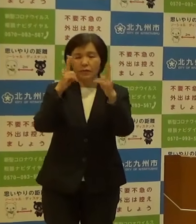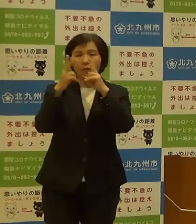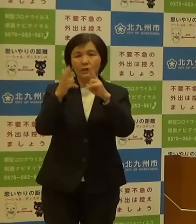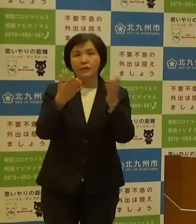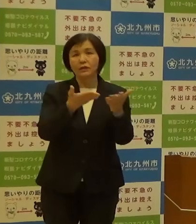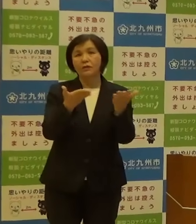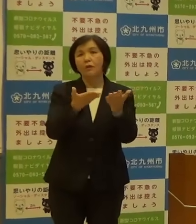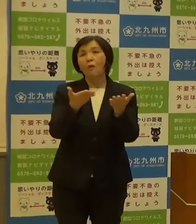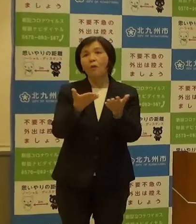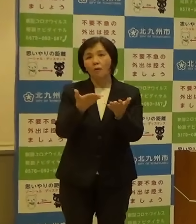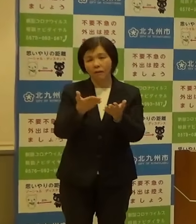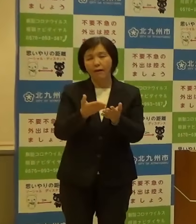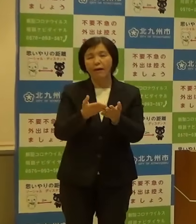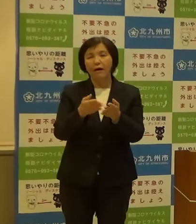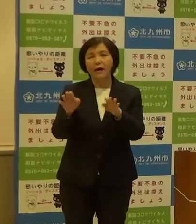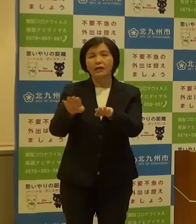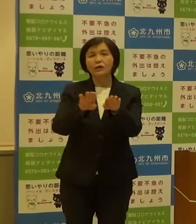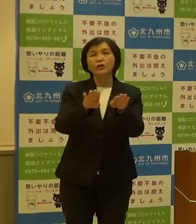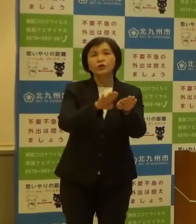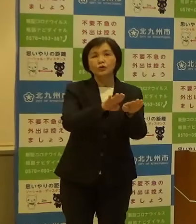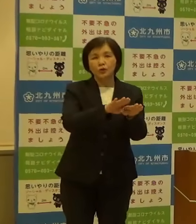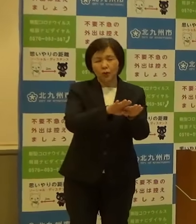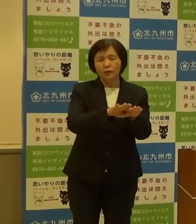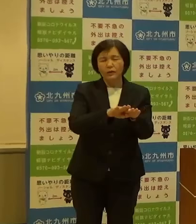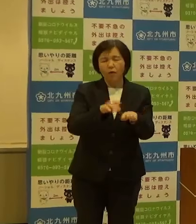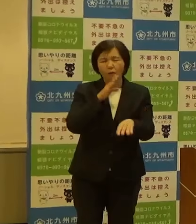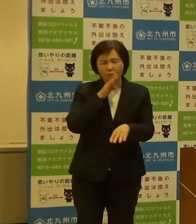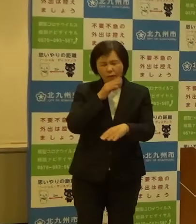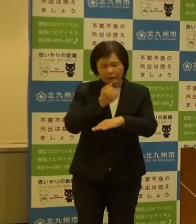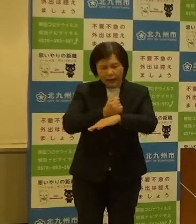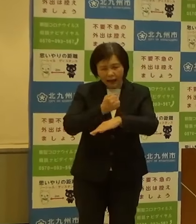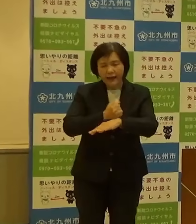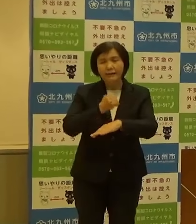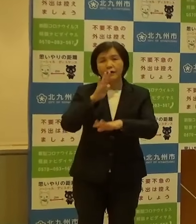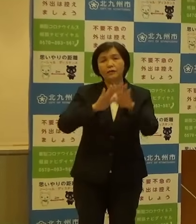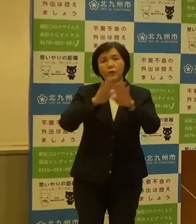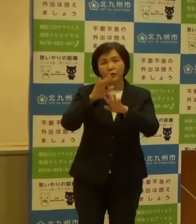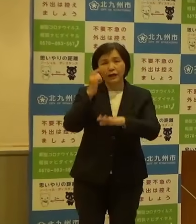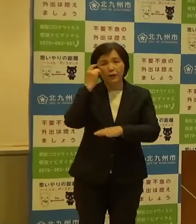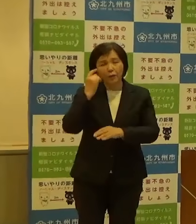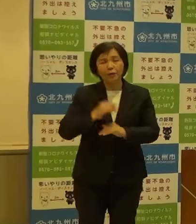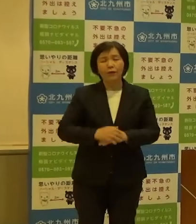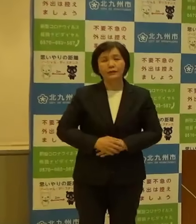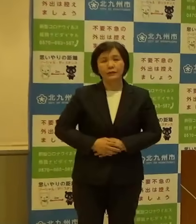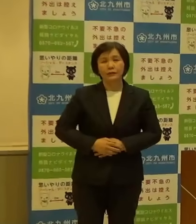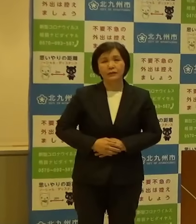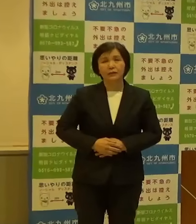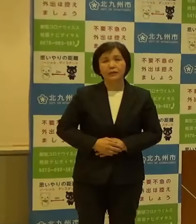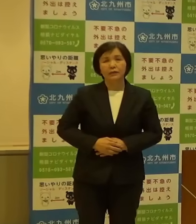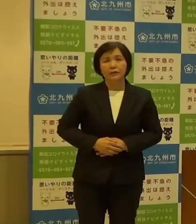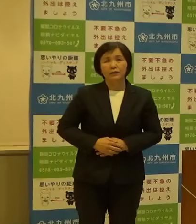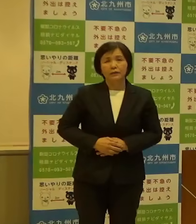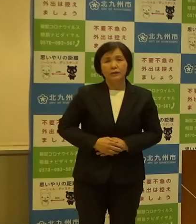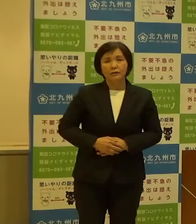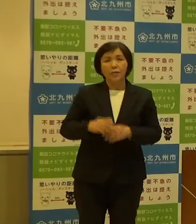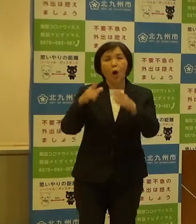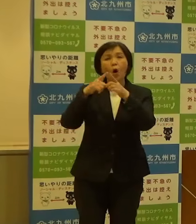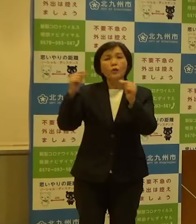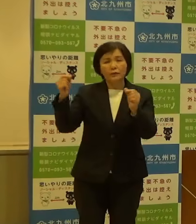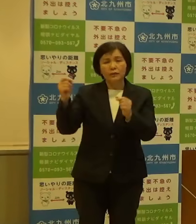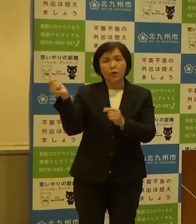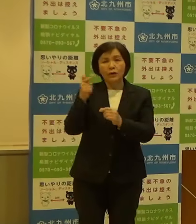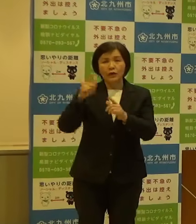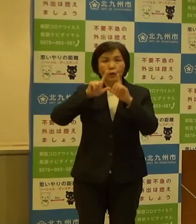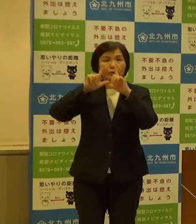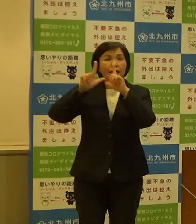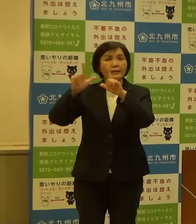で、大変なご苦労されているわけでありまして、果たして、この国の緊急事態